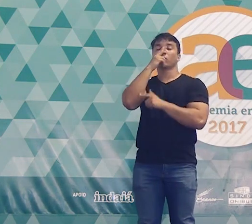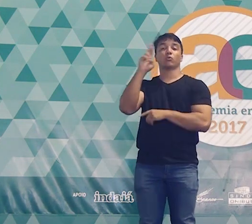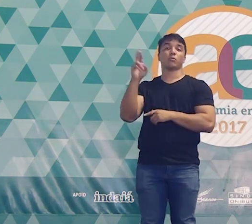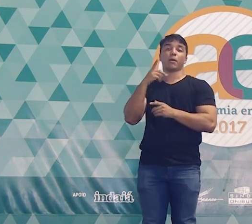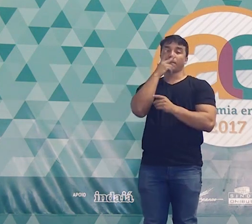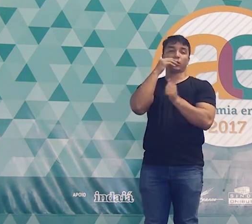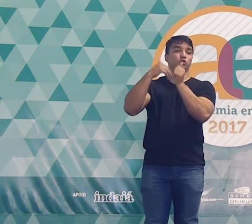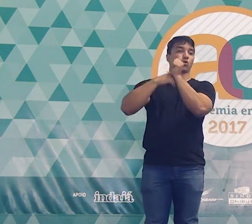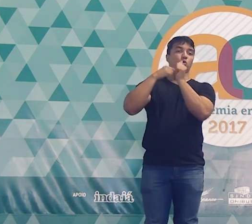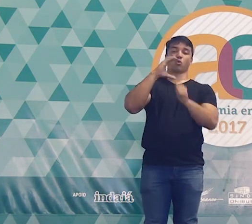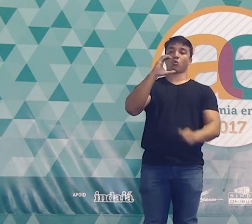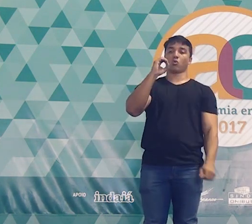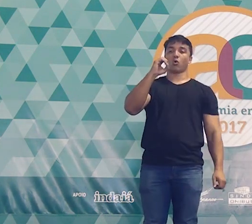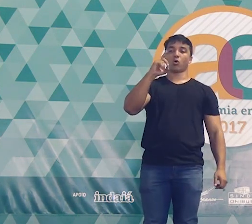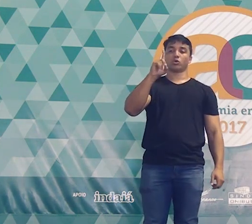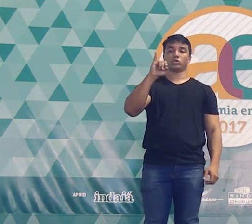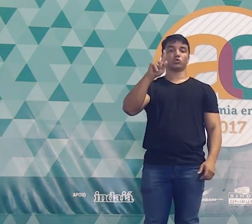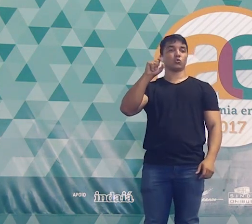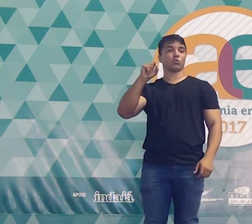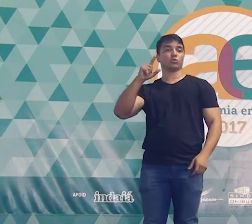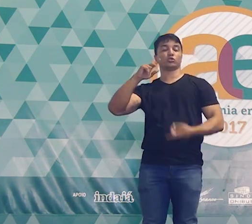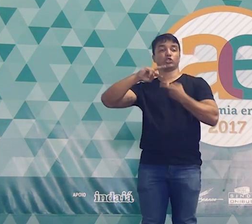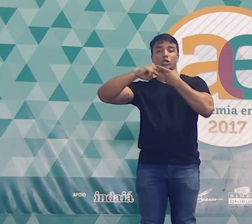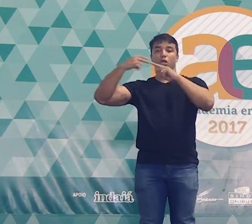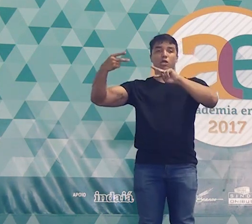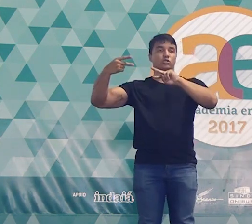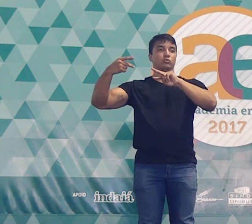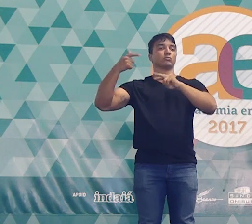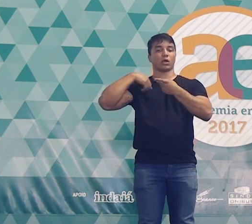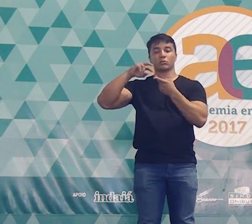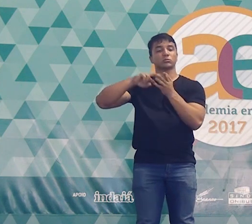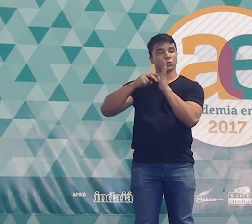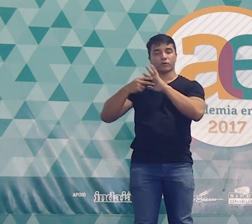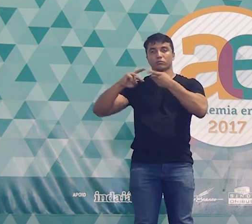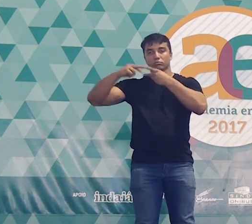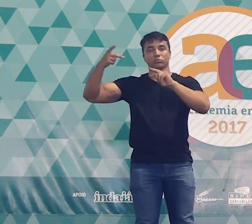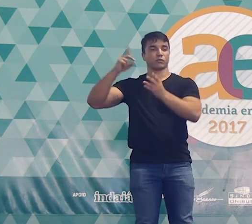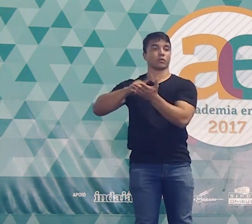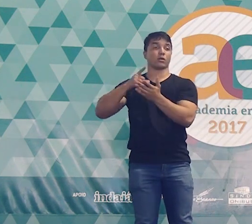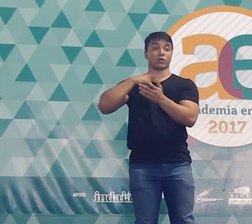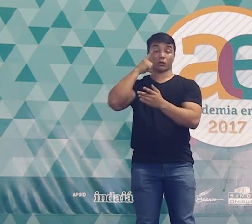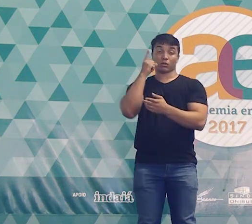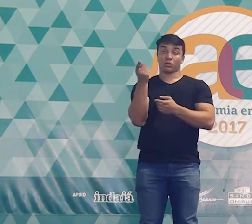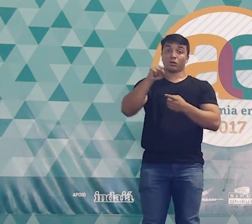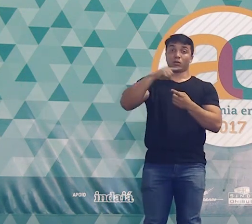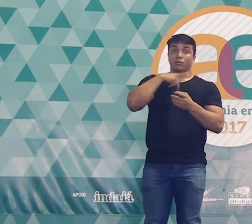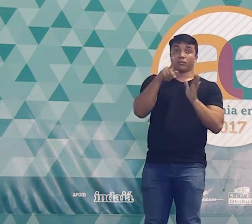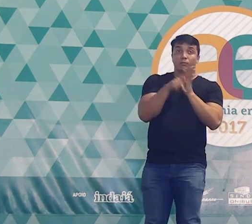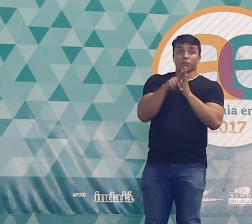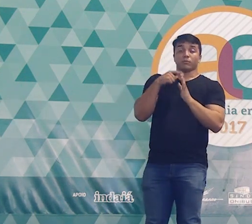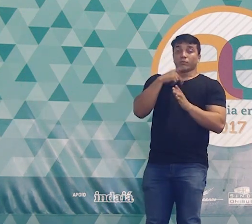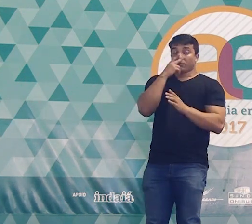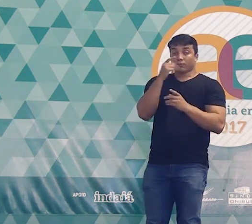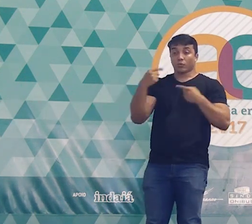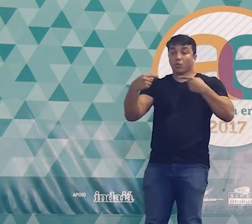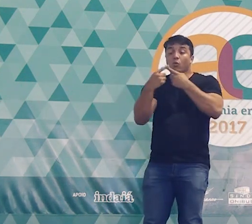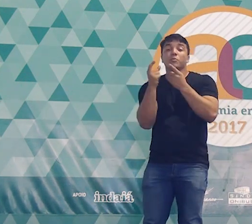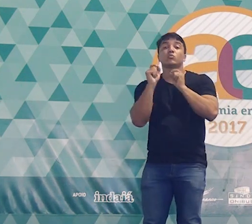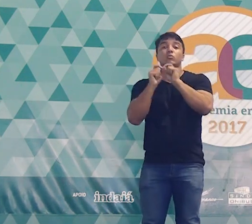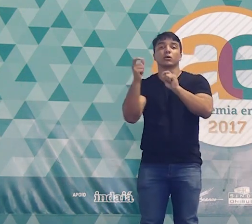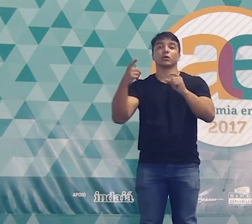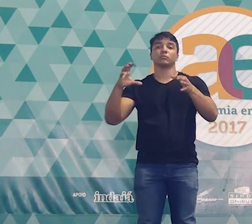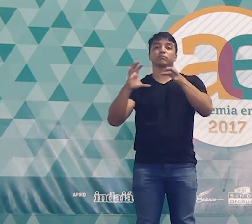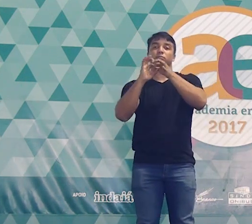código, chamado código genético, a sua unidade maior, recebendo RNAs transportadores com seus aminoácidos, fica